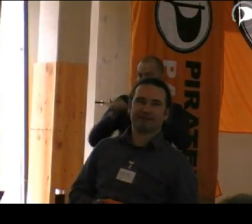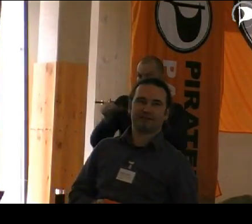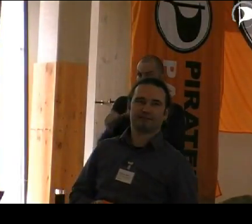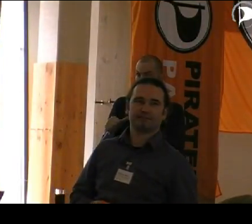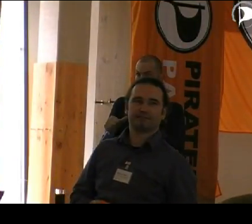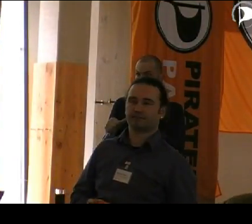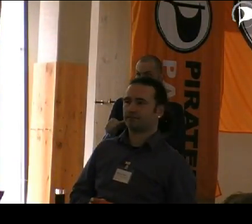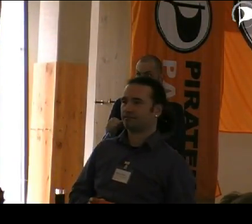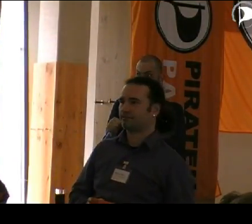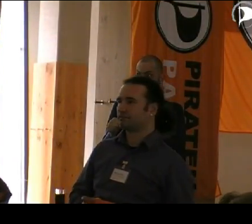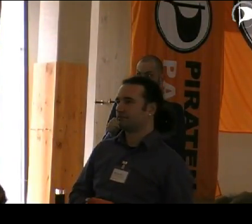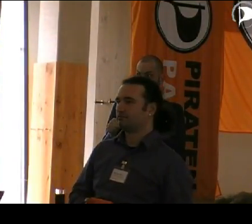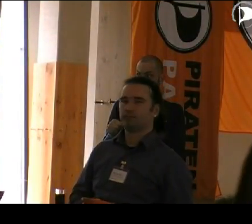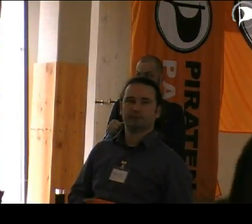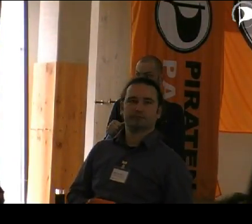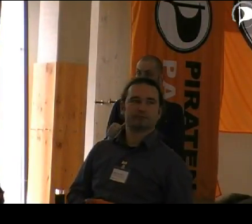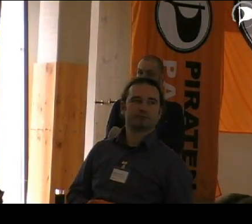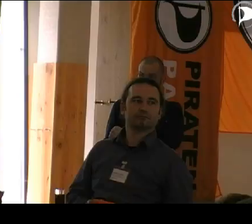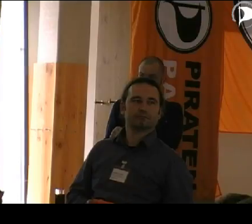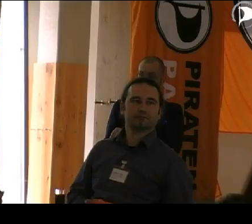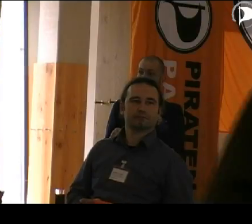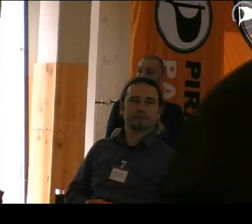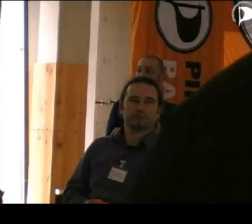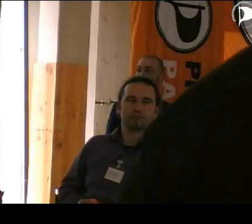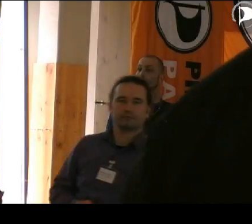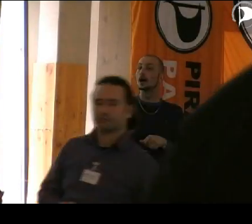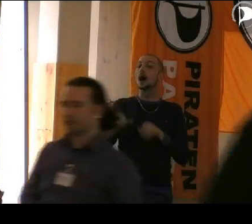sardinen begleiteten erstmalig dafür sammeln